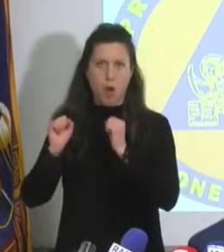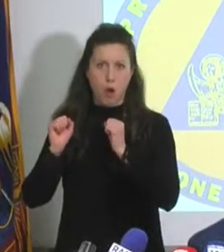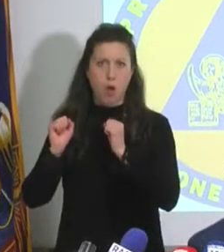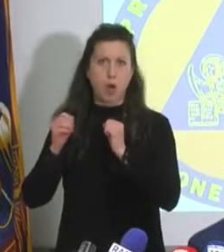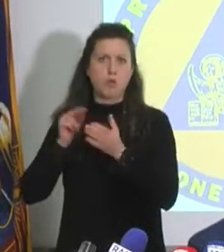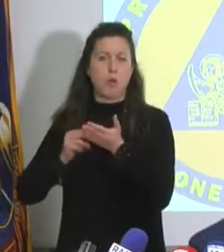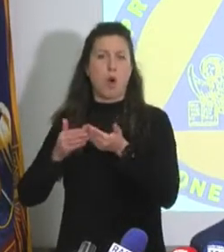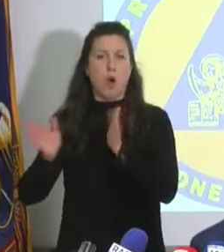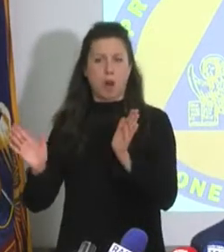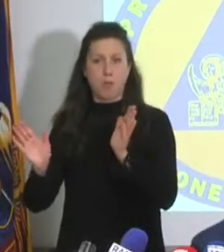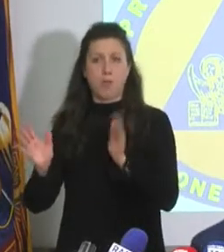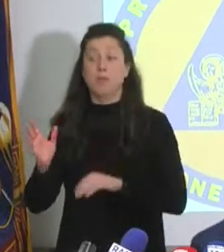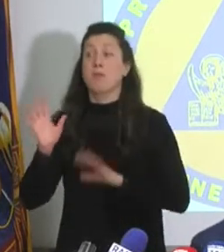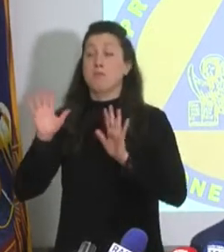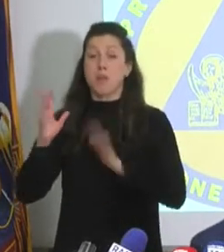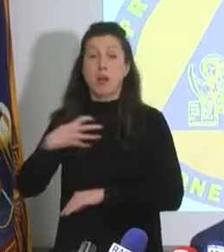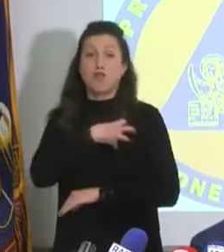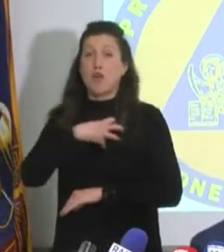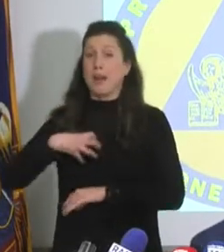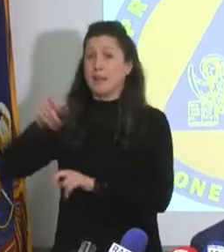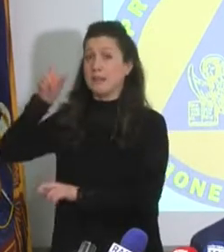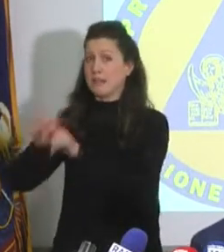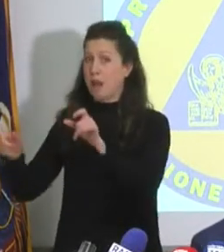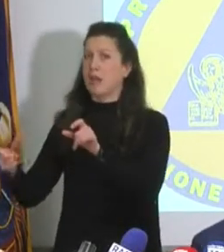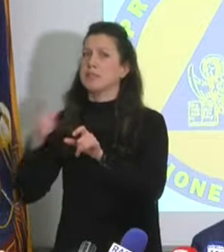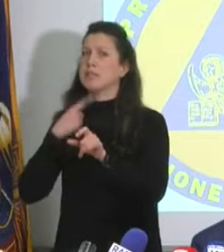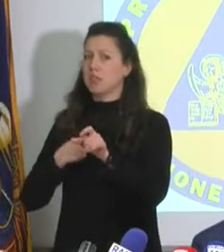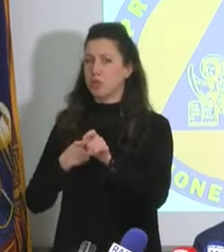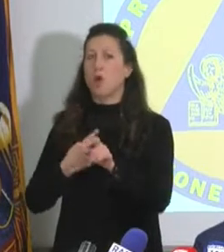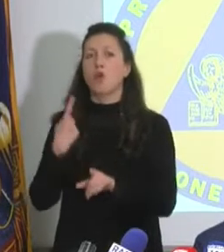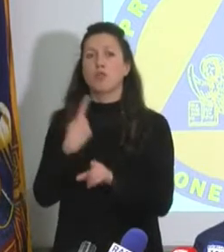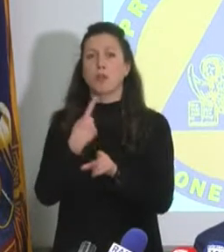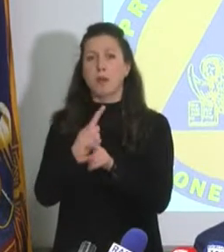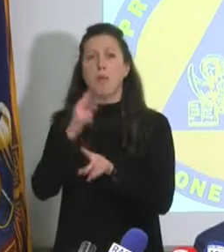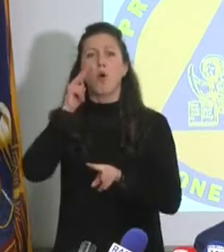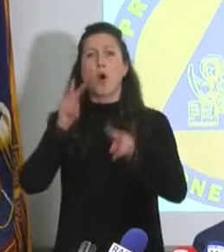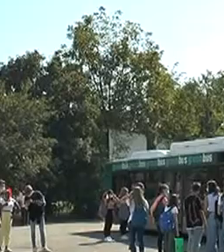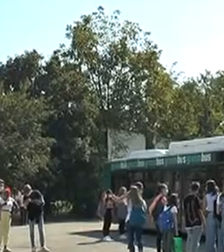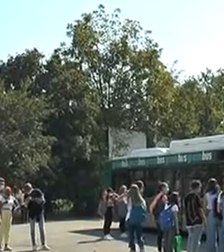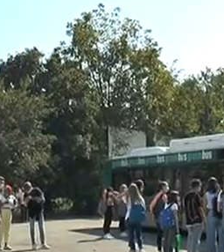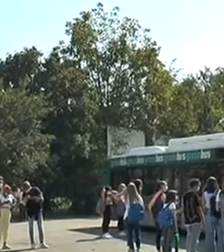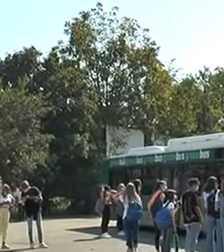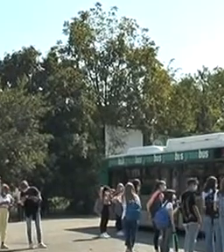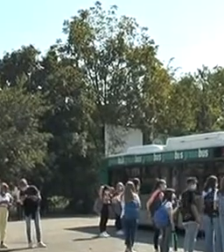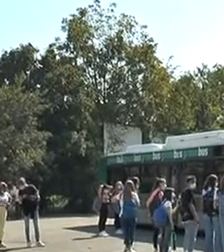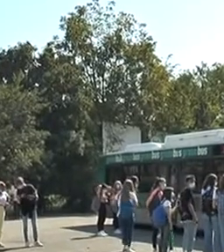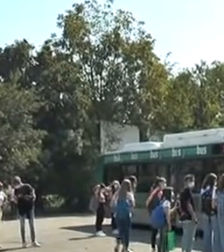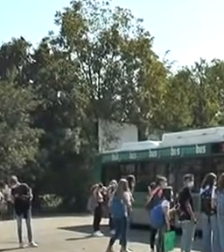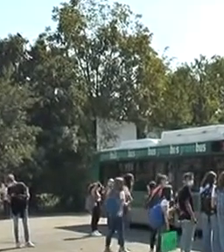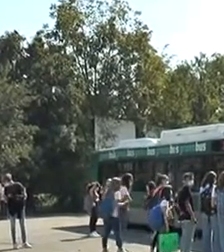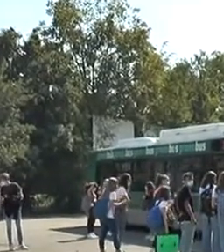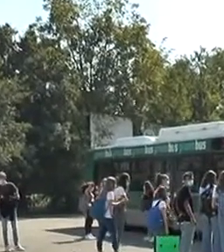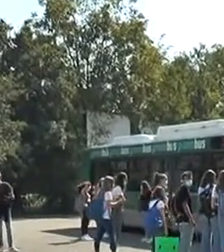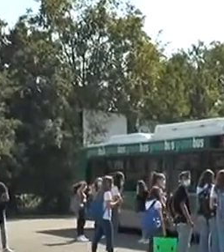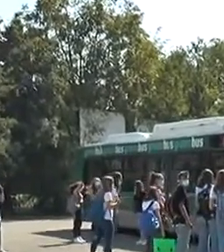monitorare fortemente il tema scolastico perché comunque non è che si va in diminuzione da rischio verranno